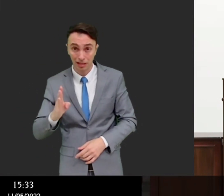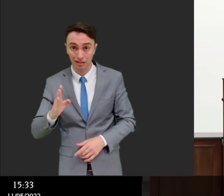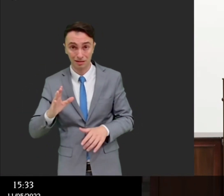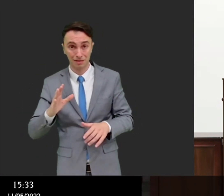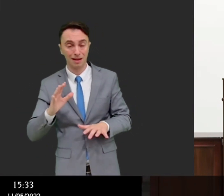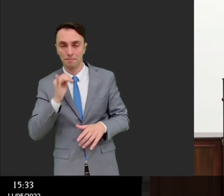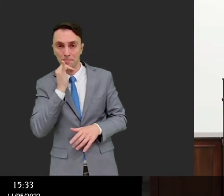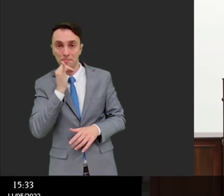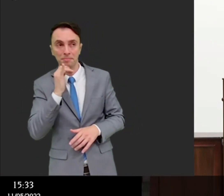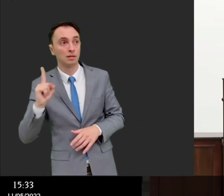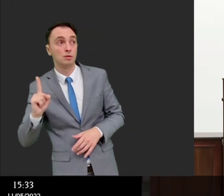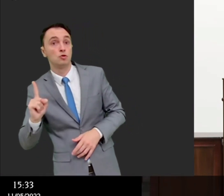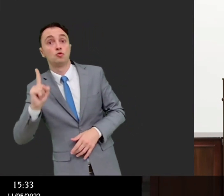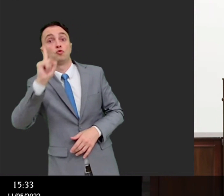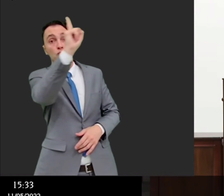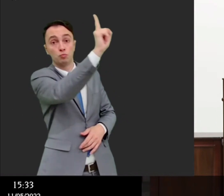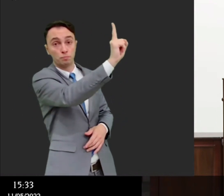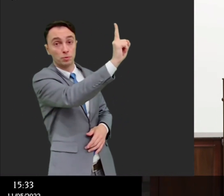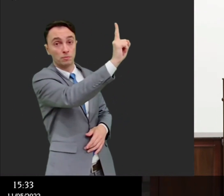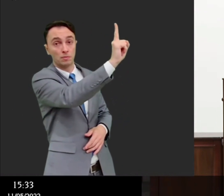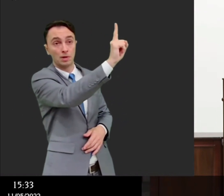o suficiente para a pessoa voltar.